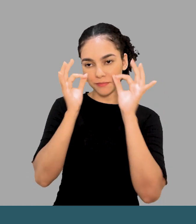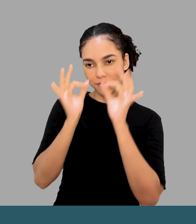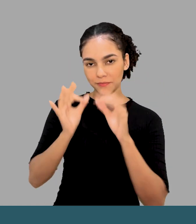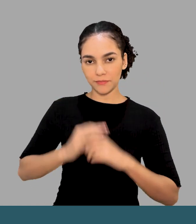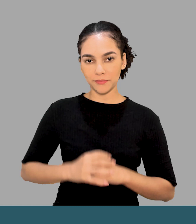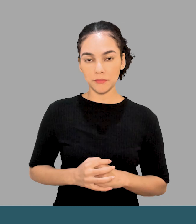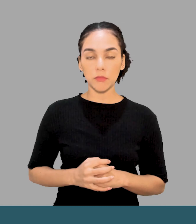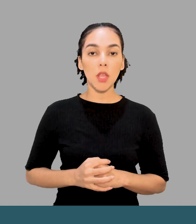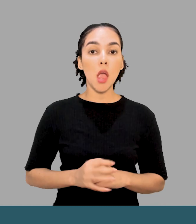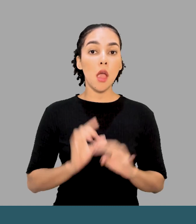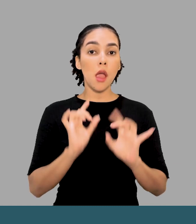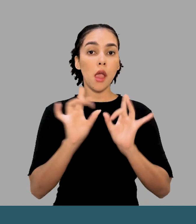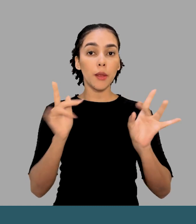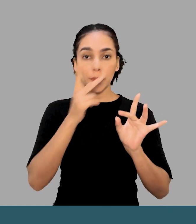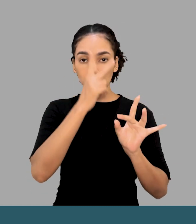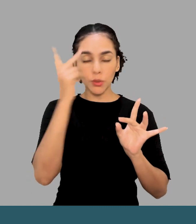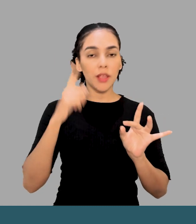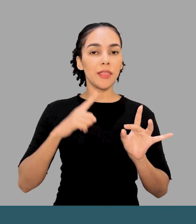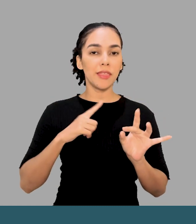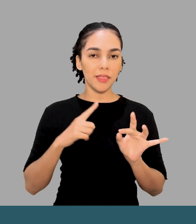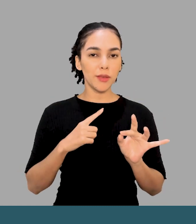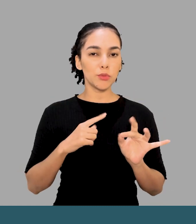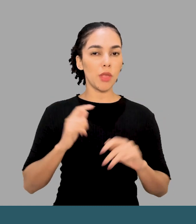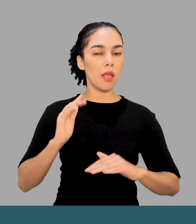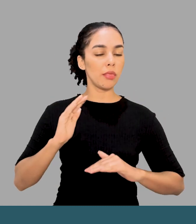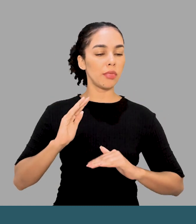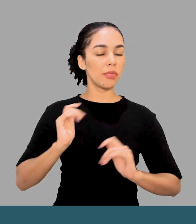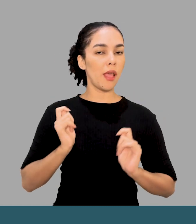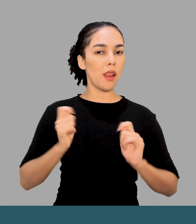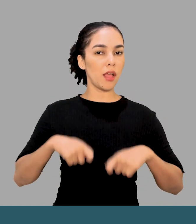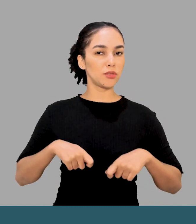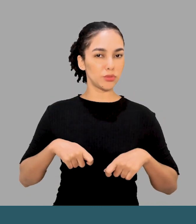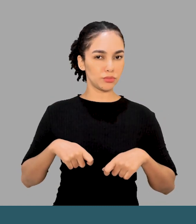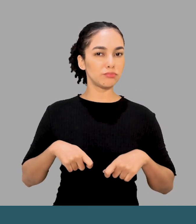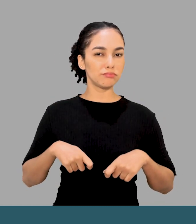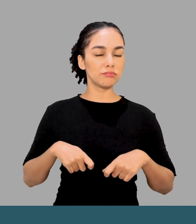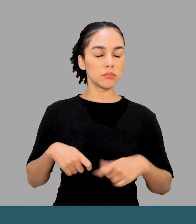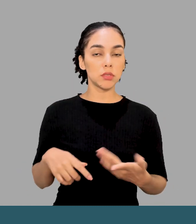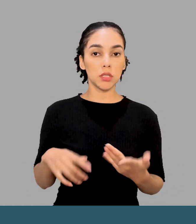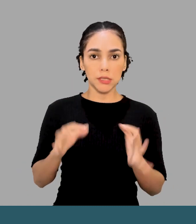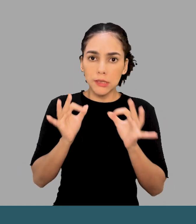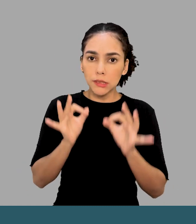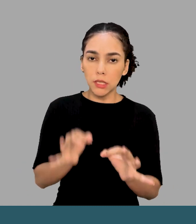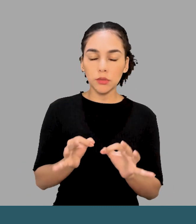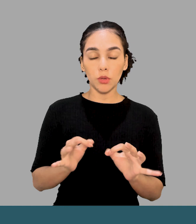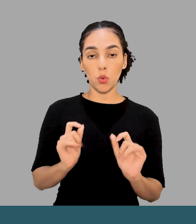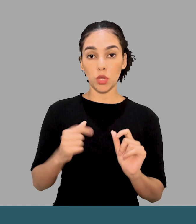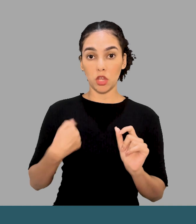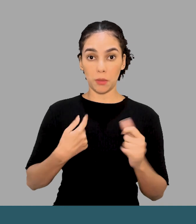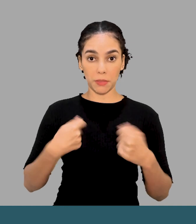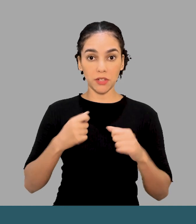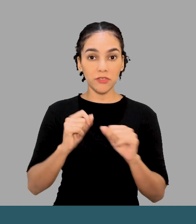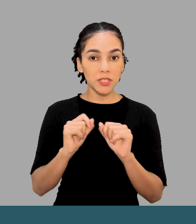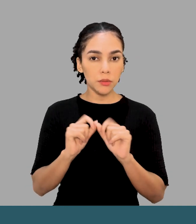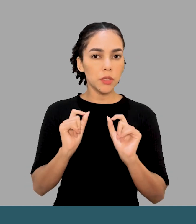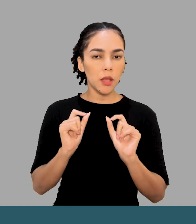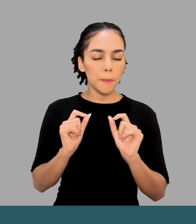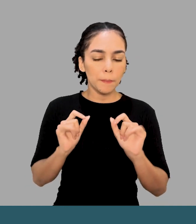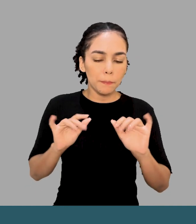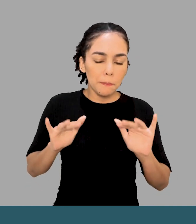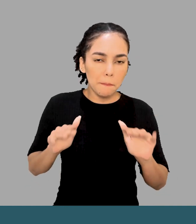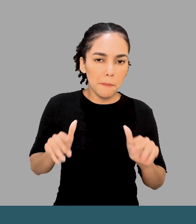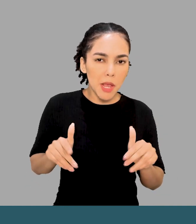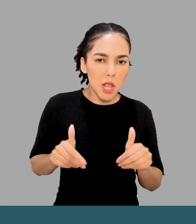talento. Podem ter certeza disto, cada um tem o seu talento. O que a gente tem que fazer é aprimorar